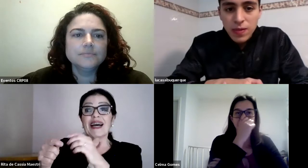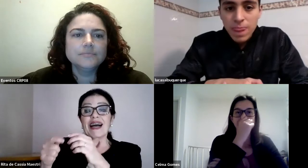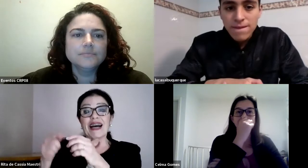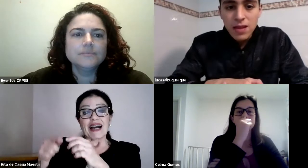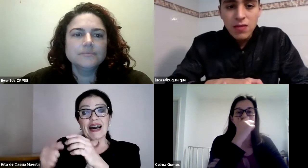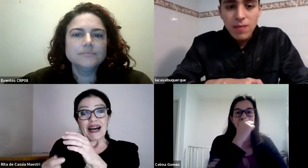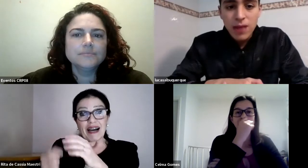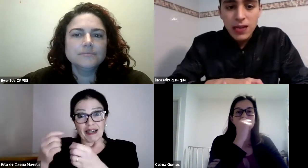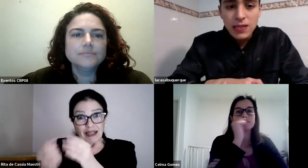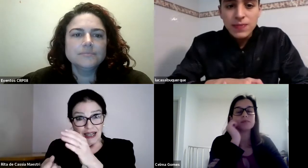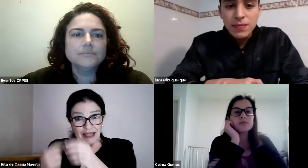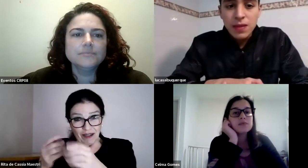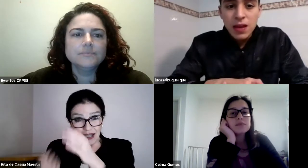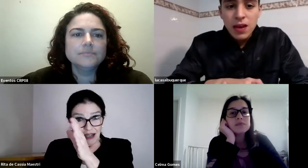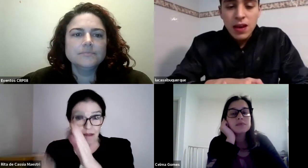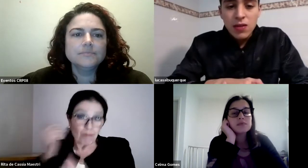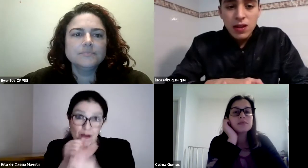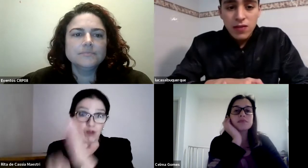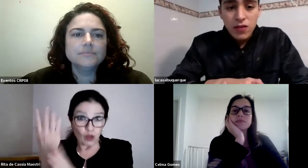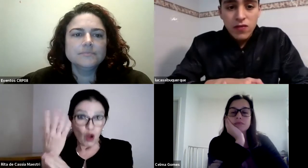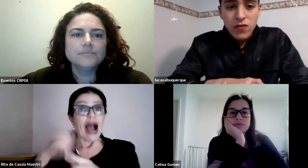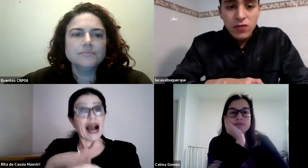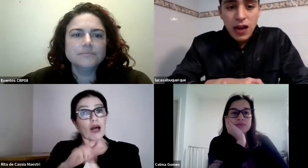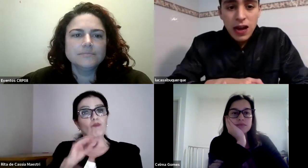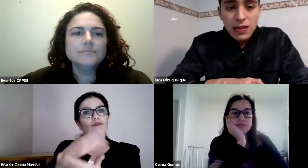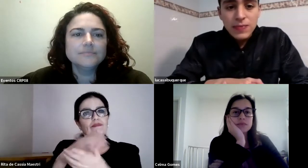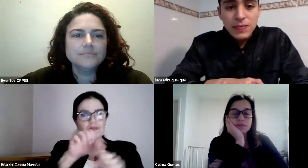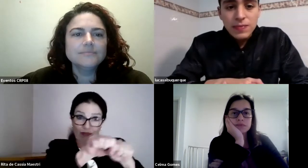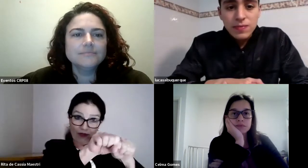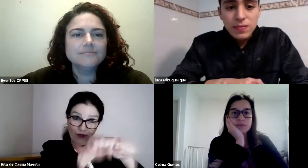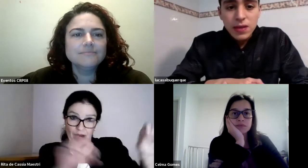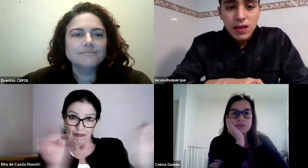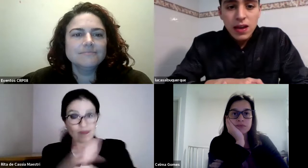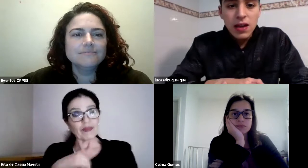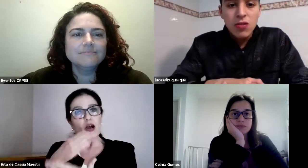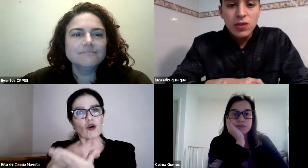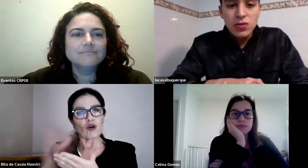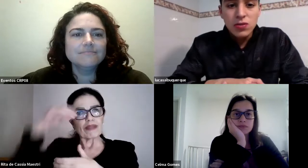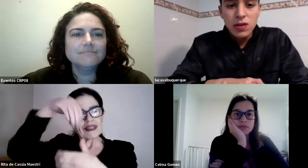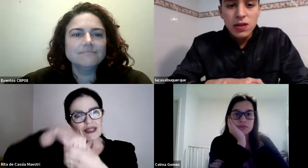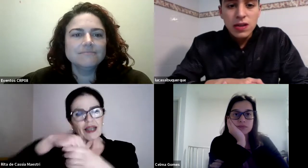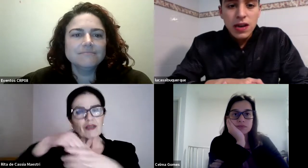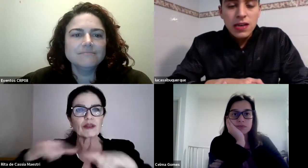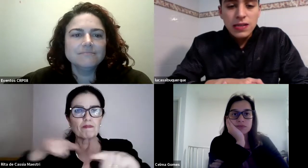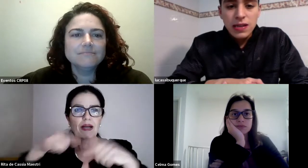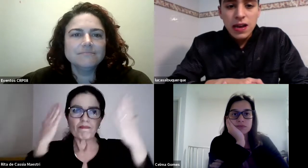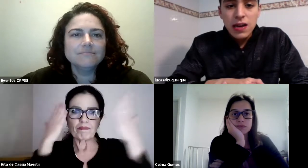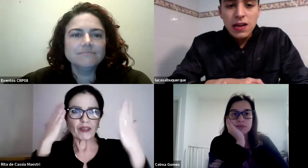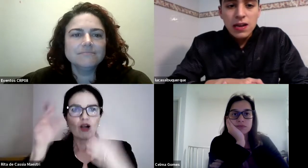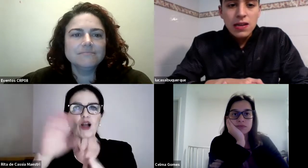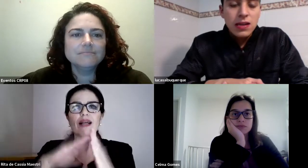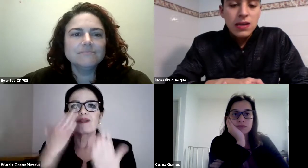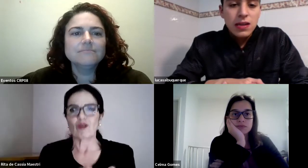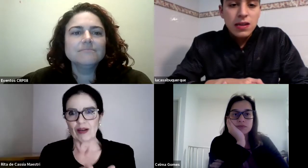isso. Então, a Paz, quando ela foi fundada, ela começou a